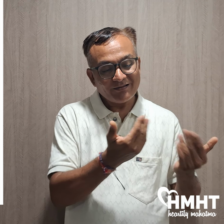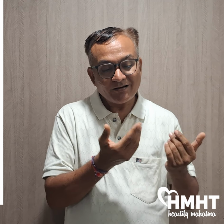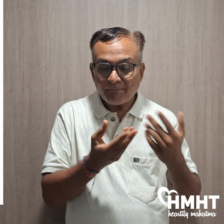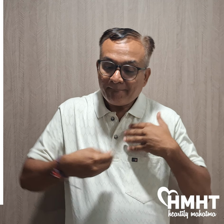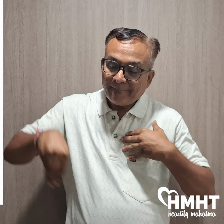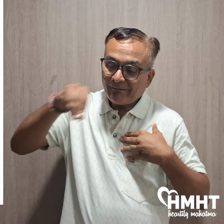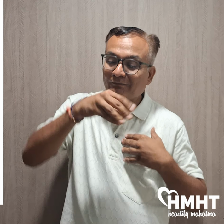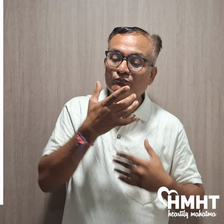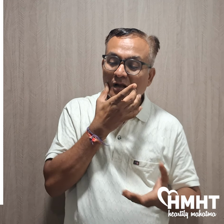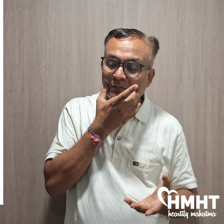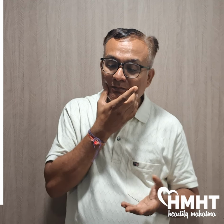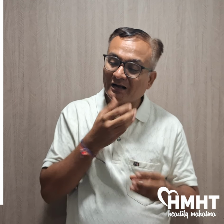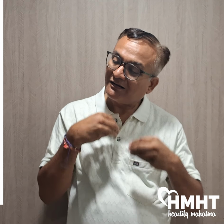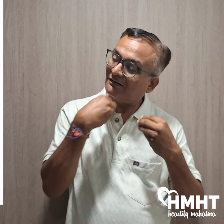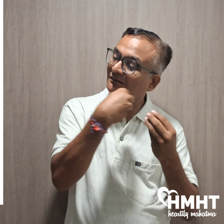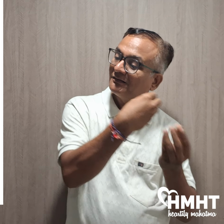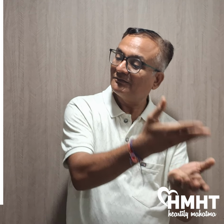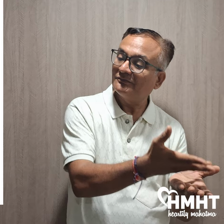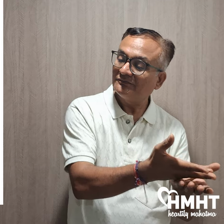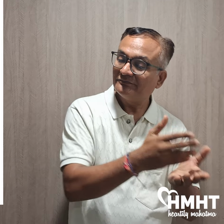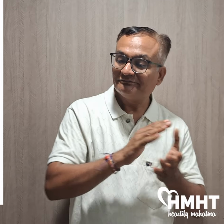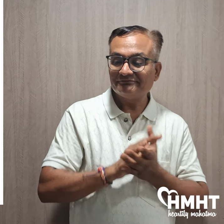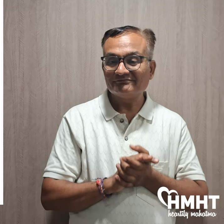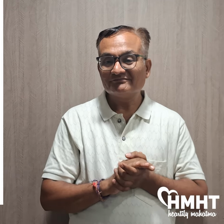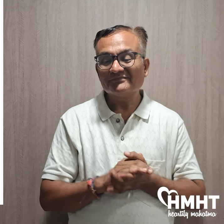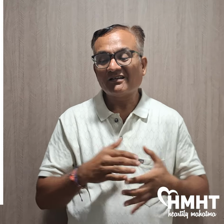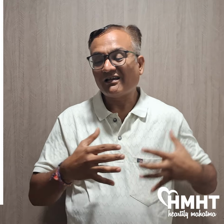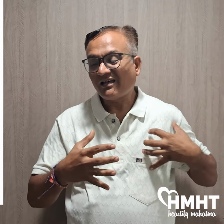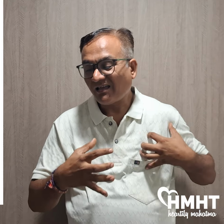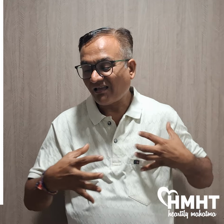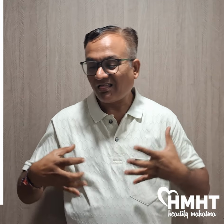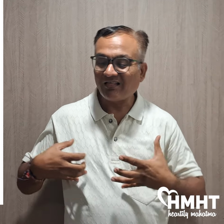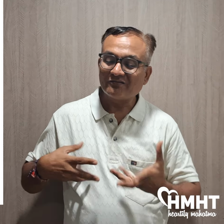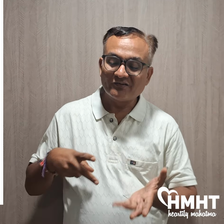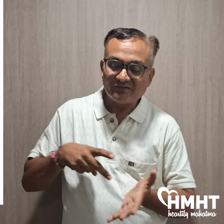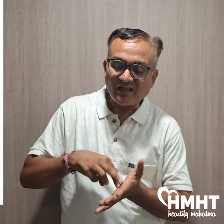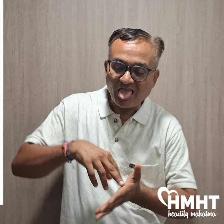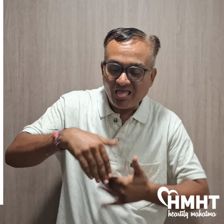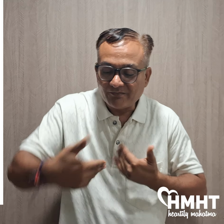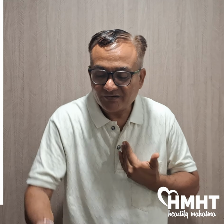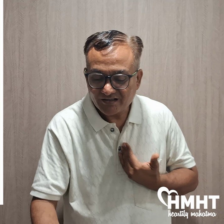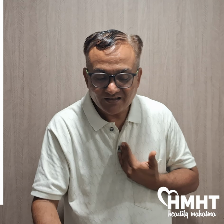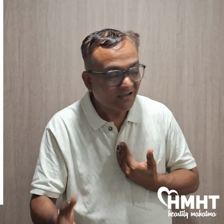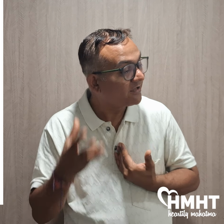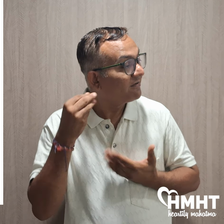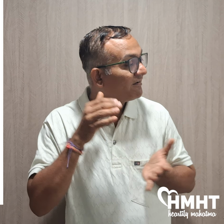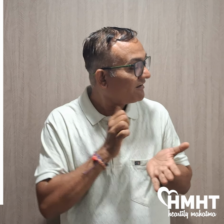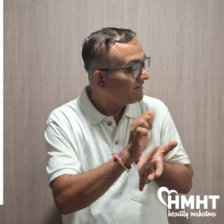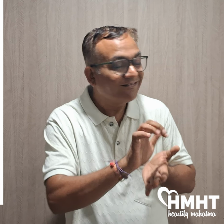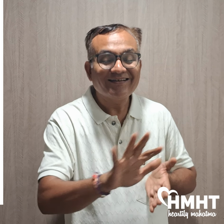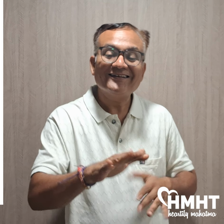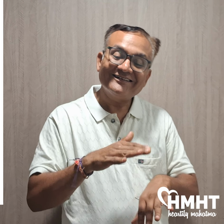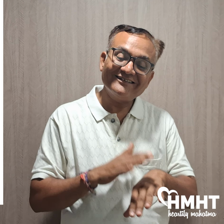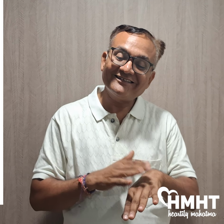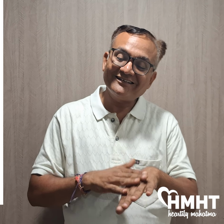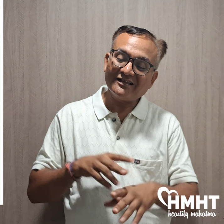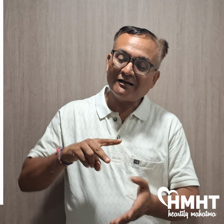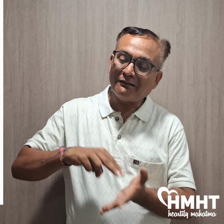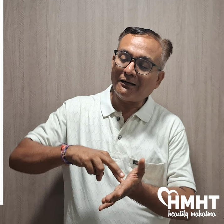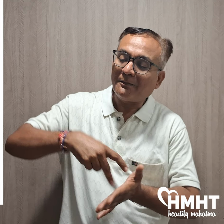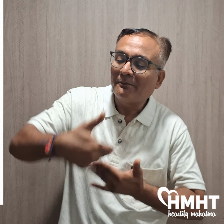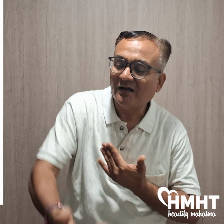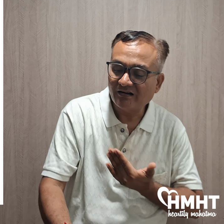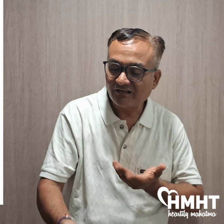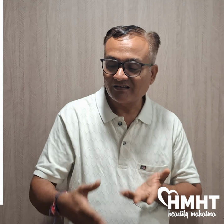બધા રીપેમેન્ટ ગઈડપણમાં આવે જ. પછી આ દુખ્યું, પેલું દુખ્યું, ચાલતા ચાલતા ગબડી પડ્યા. અને કોણે ધક્કો? ના જાતે જ પડી